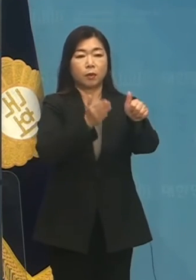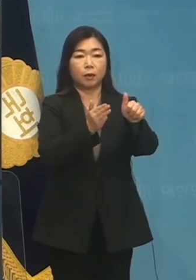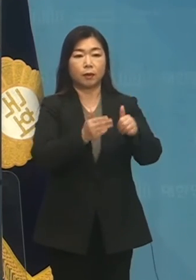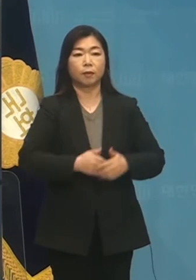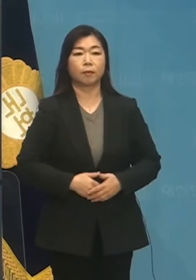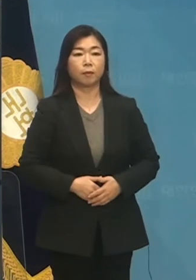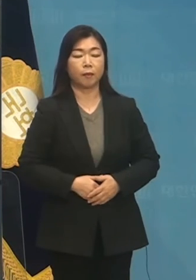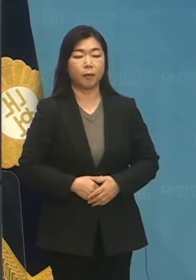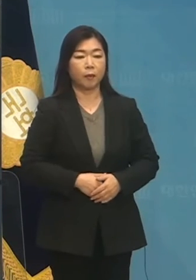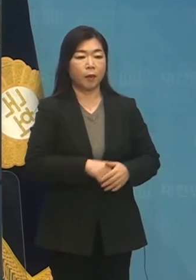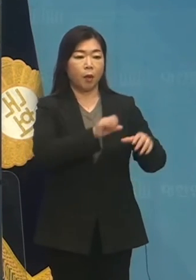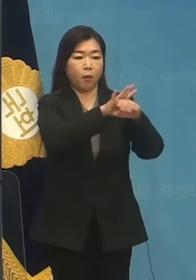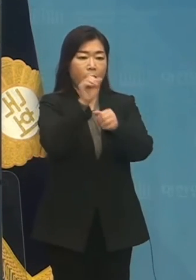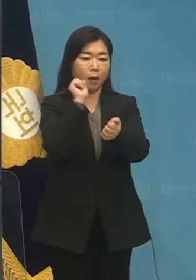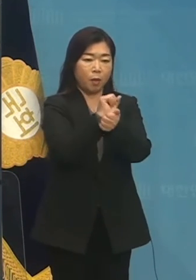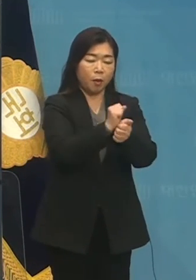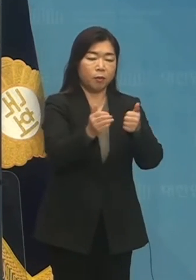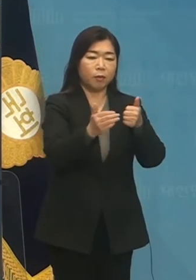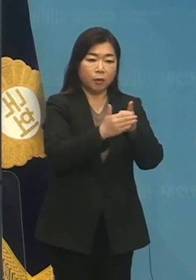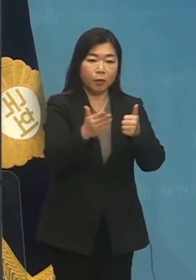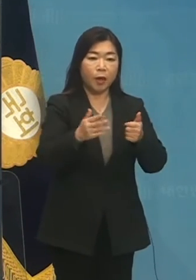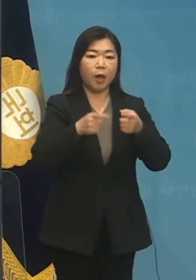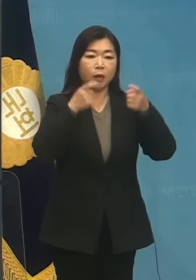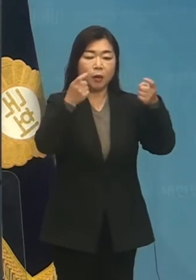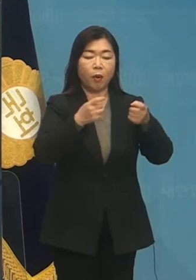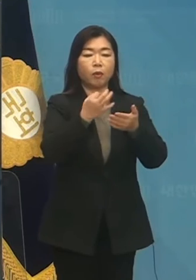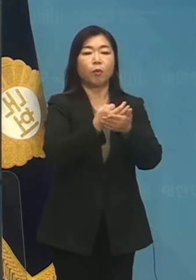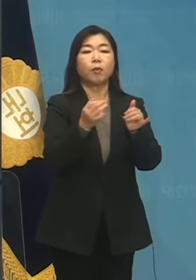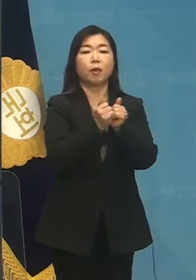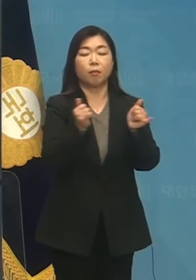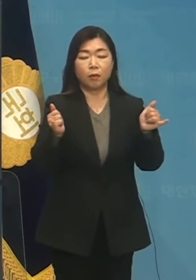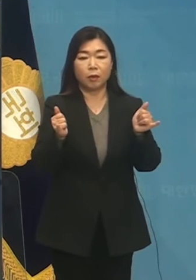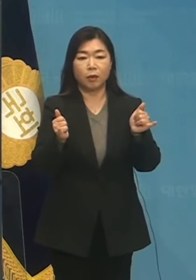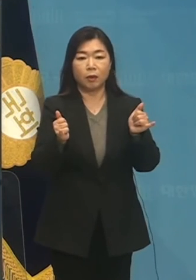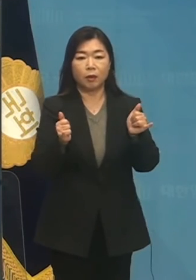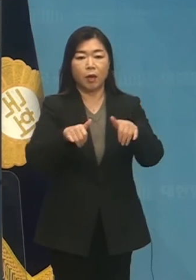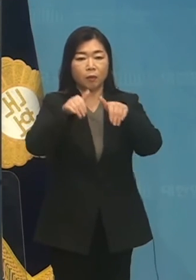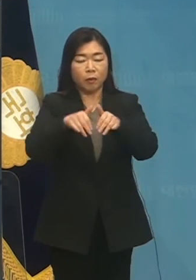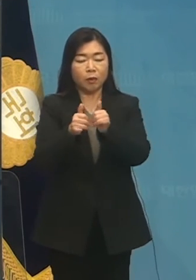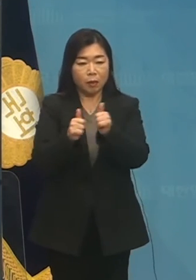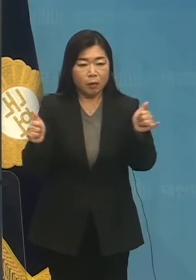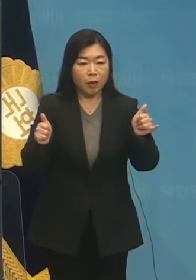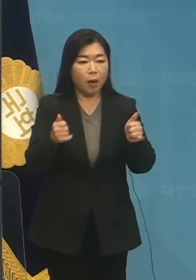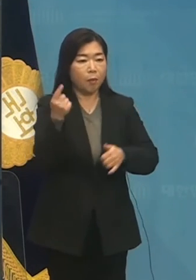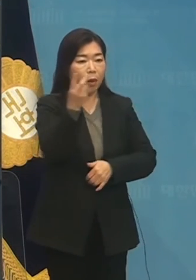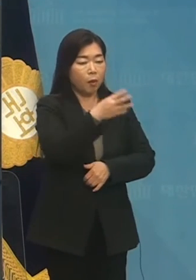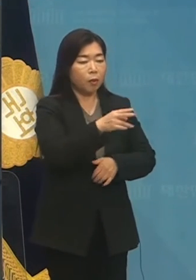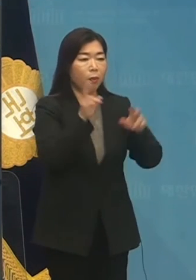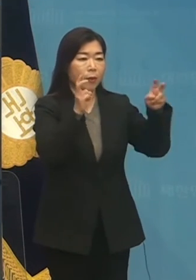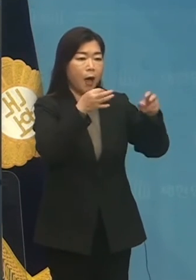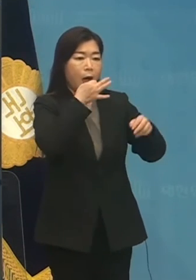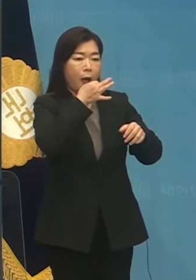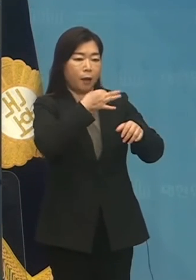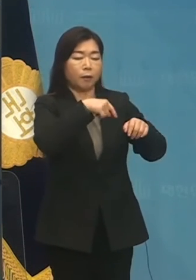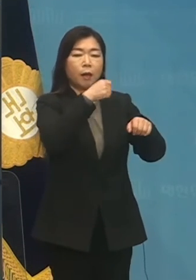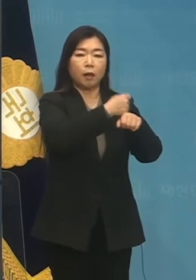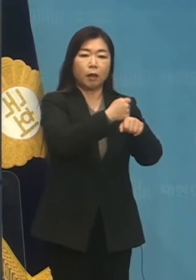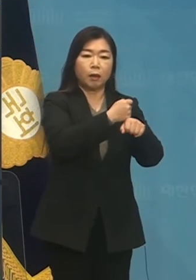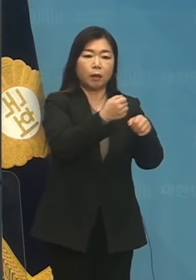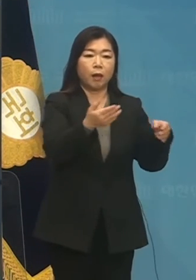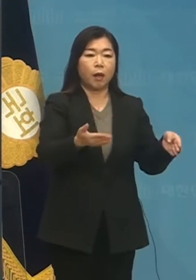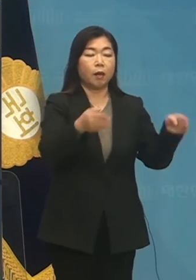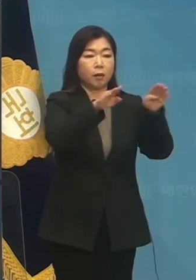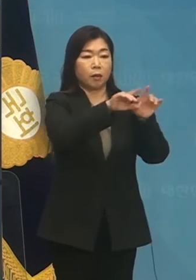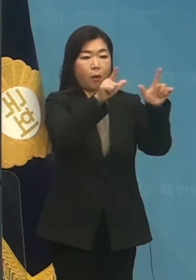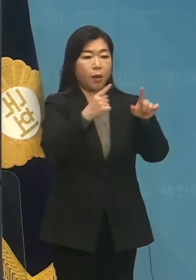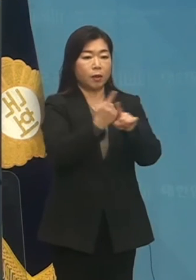마지막으로 코로나 감염병으로 무닫은 여행업 종사자들을 몇몇 업체가 독식하고 있는 생활치료센터 방역수급